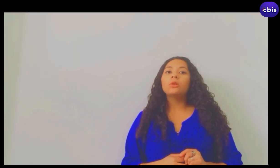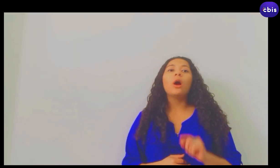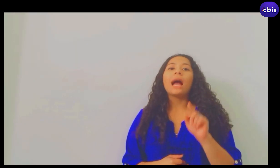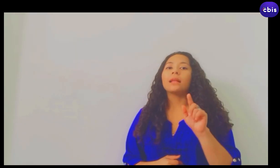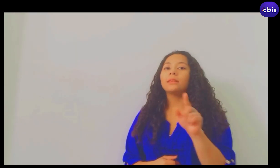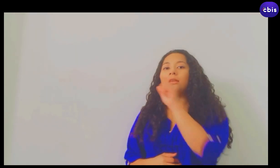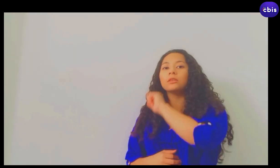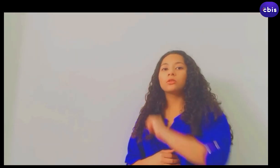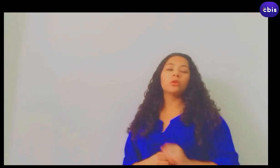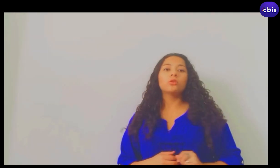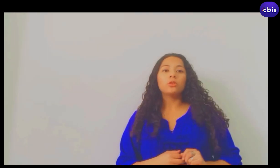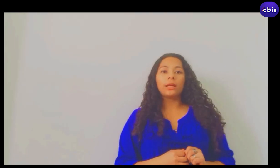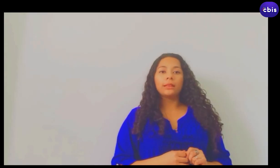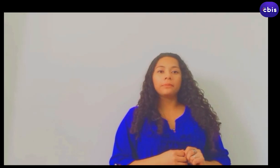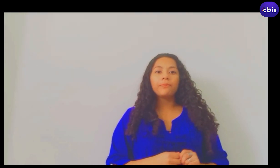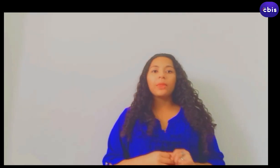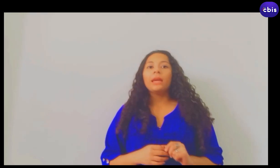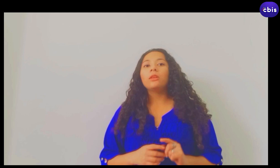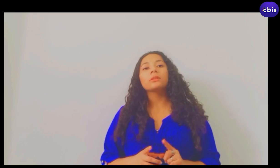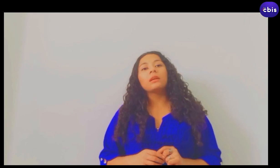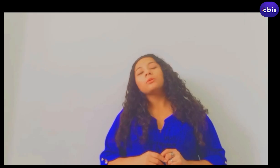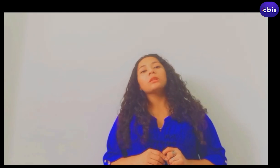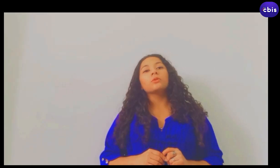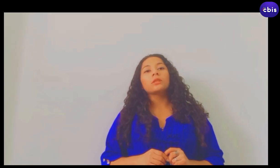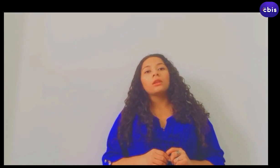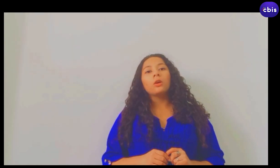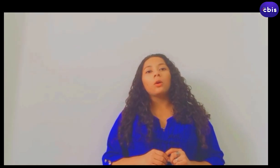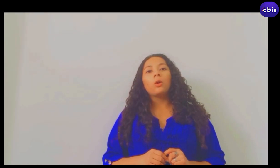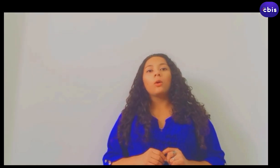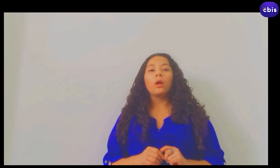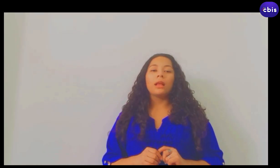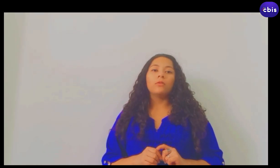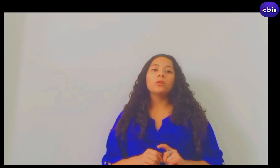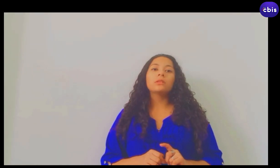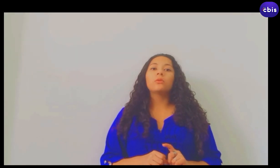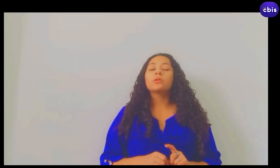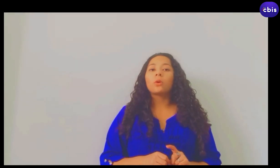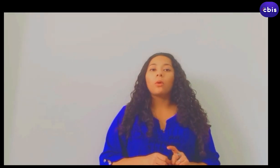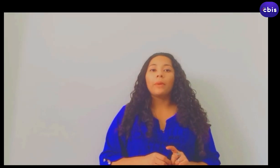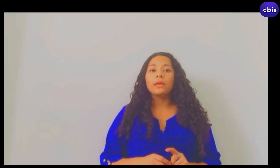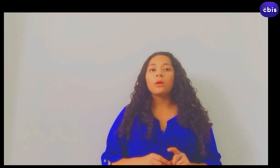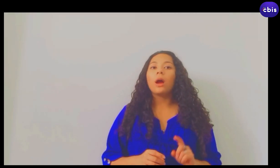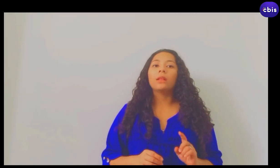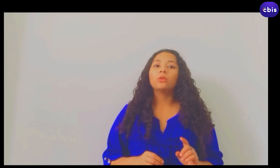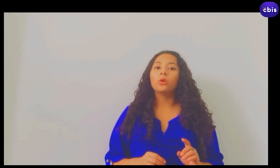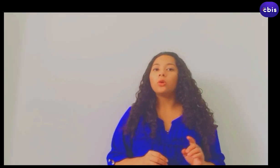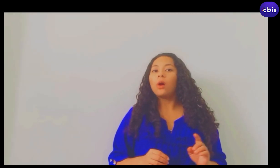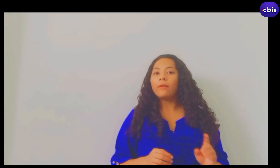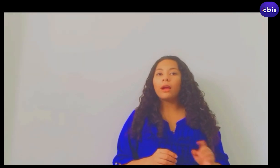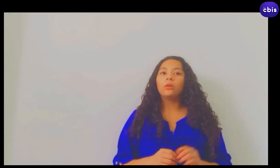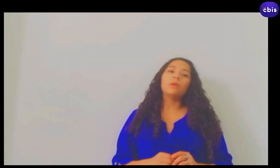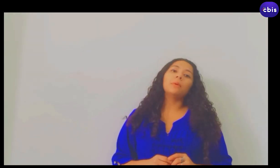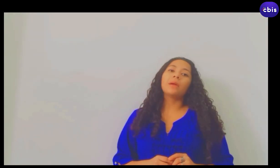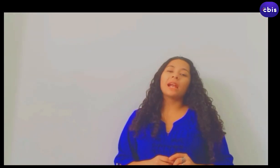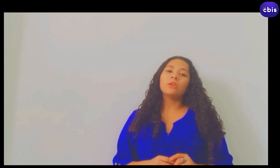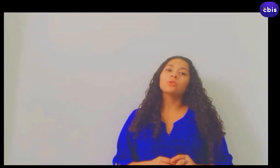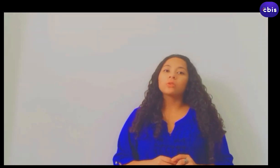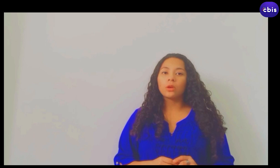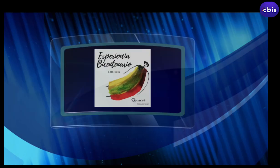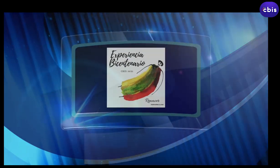A ti, Sonsonate. Y lo estaremos escuchando con la voz de nuestro compañero Antonio Avalo, de primer año software.